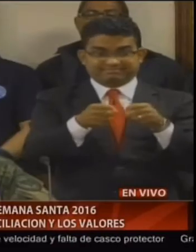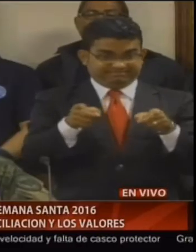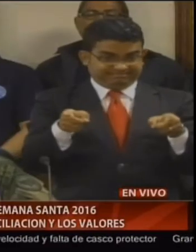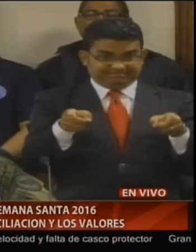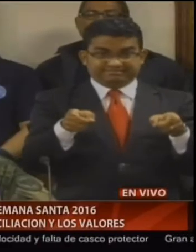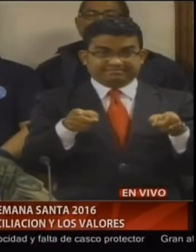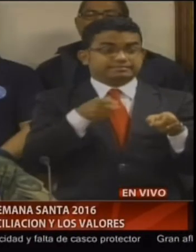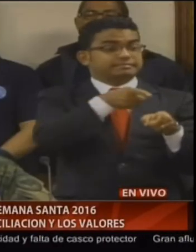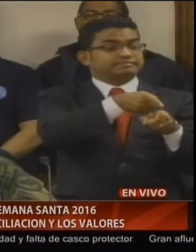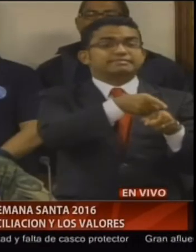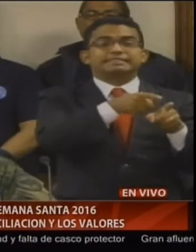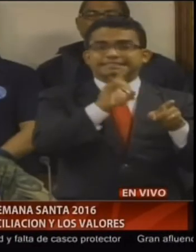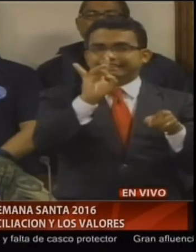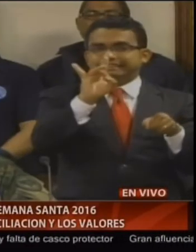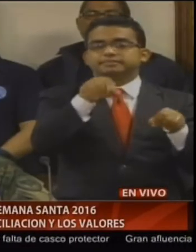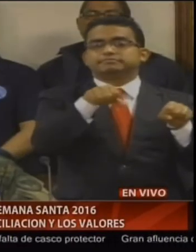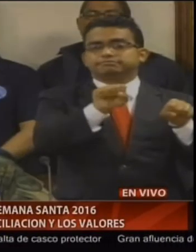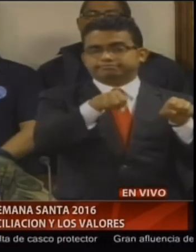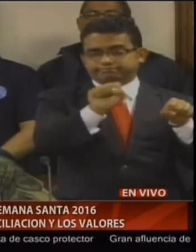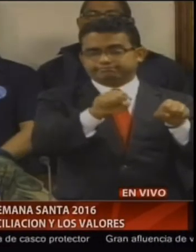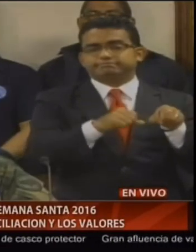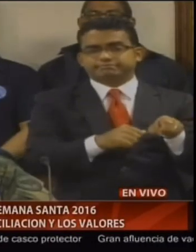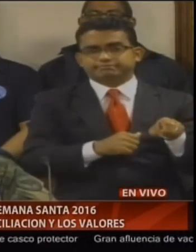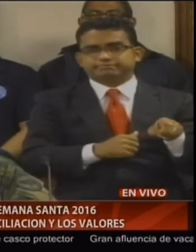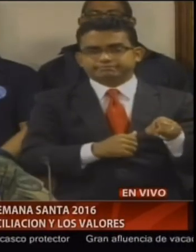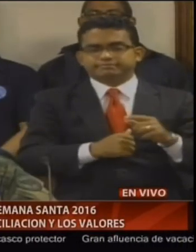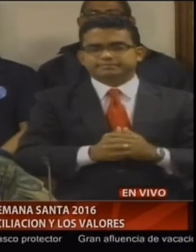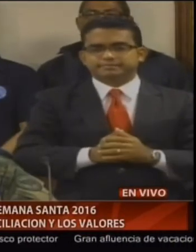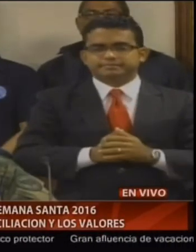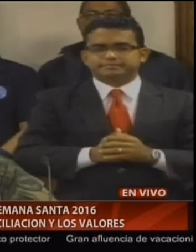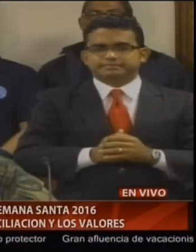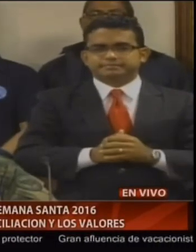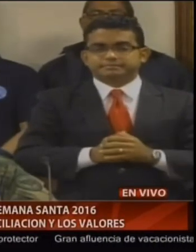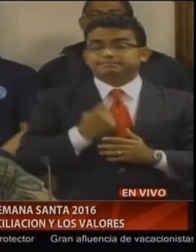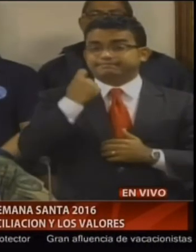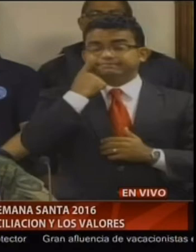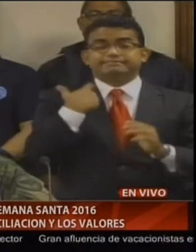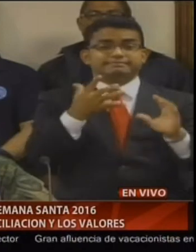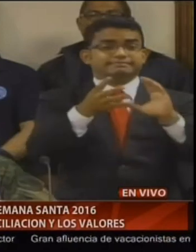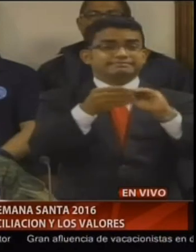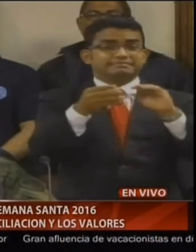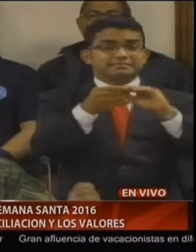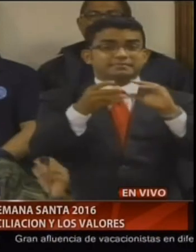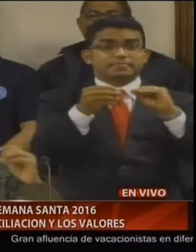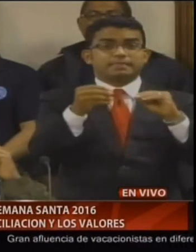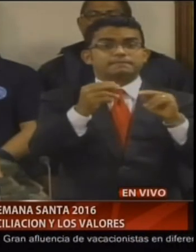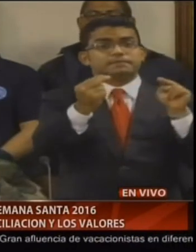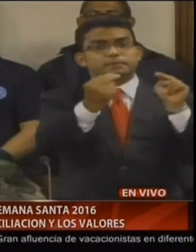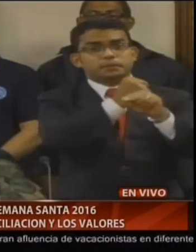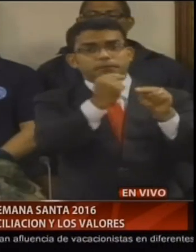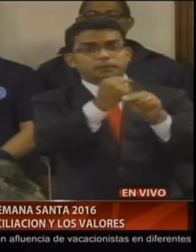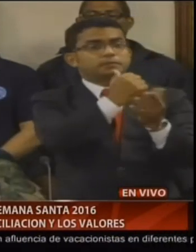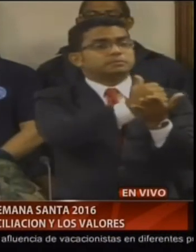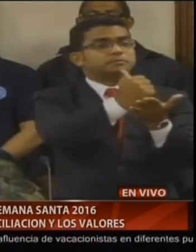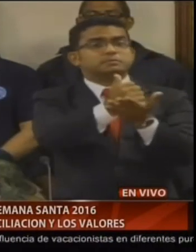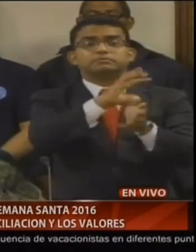las 8 involucran motocicletas. Como les dije anteriormente, las asistencias viales realizadas,